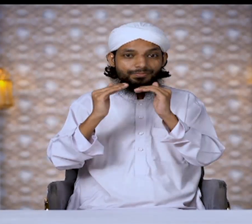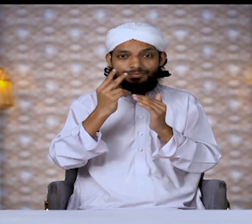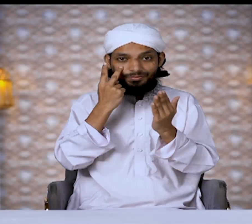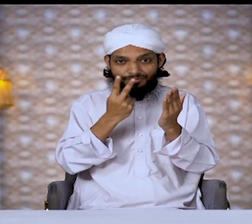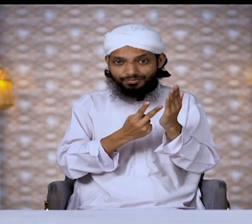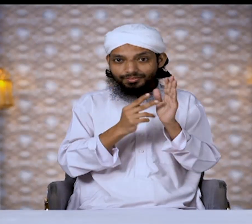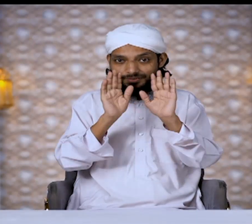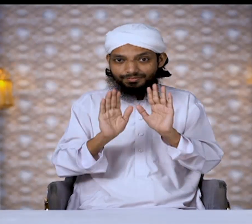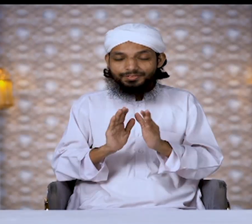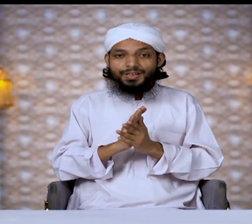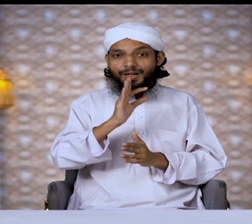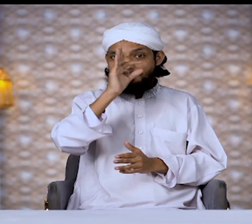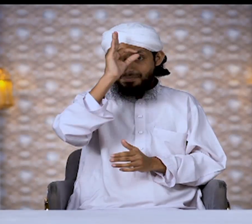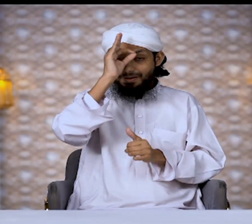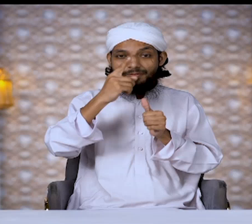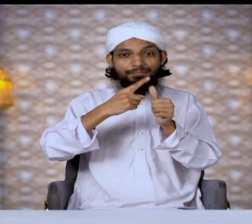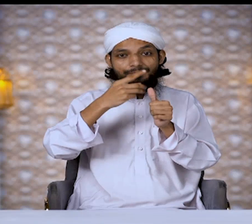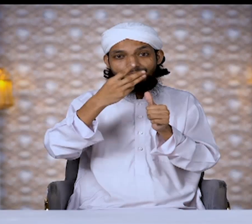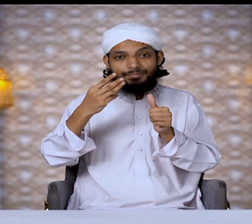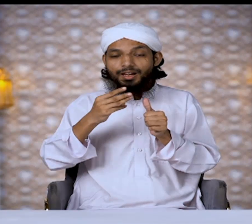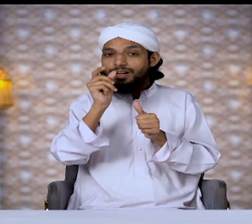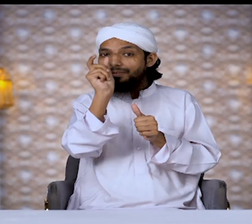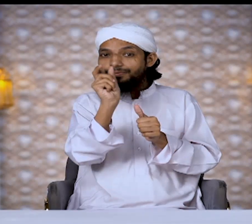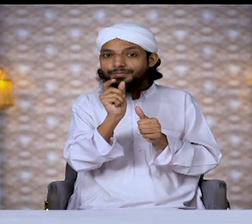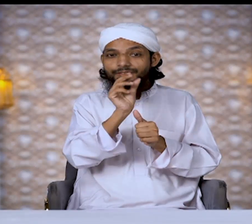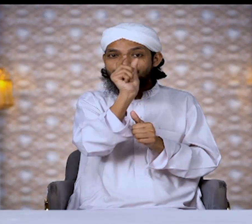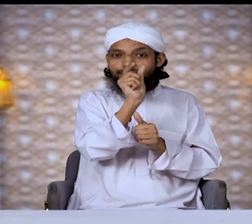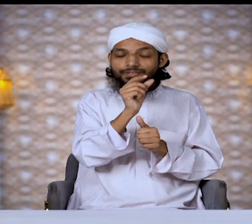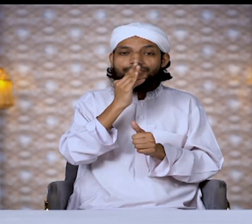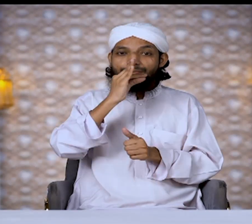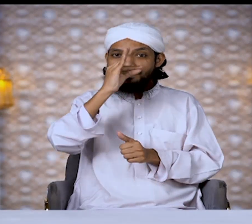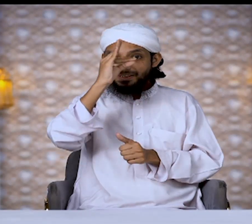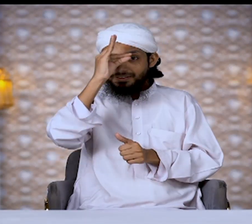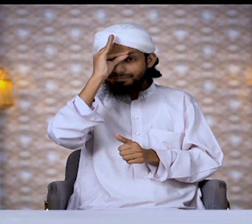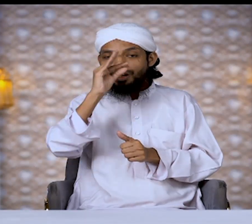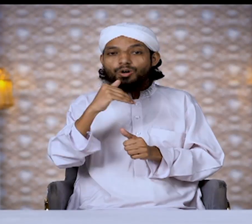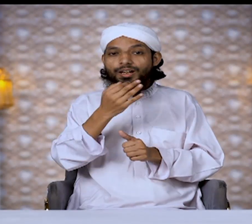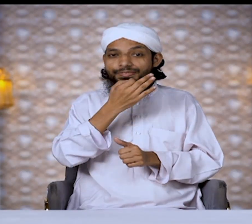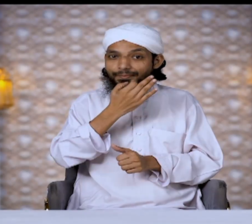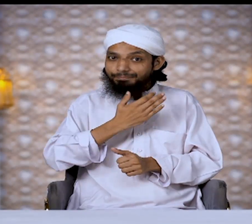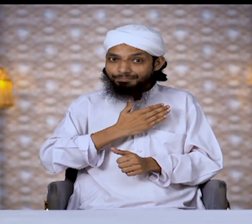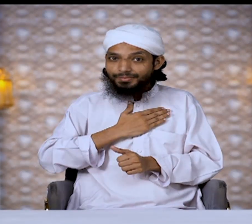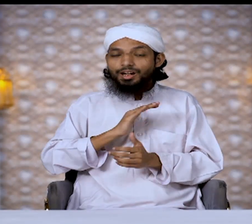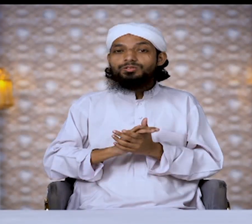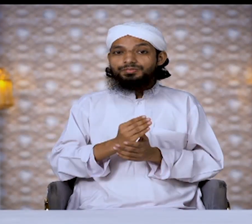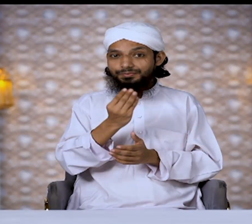نے ہر مبارک مقام پر انبیاء کرام علیہم السلام کے ادب و احترام اور عزت اور پاک دامنی کا بالخصوص لحاظ رکھا